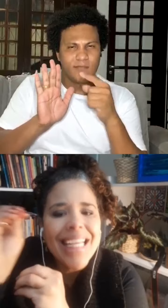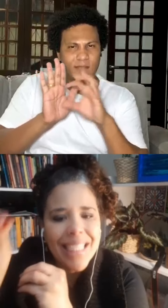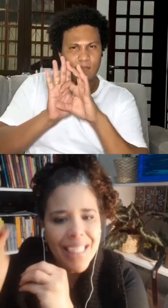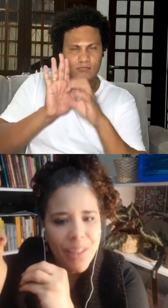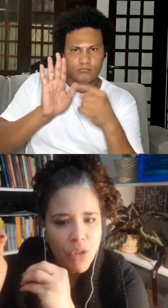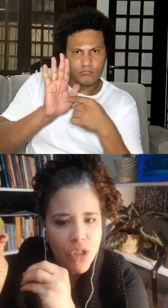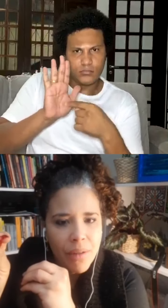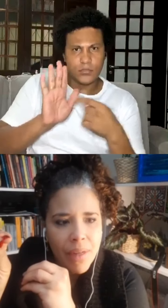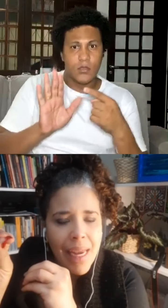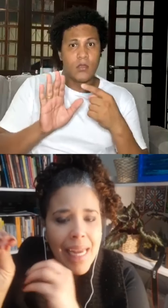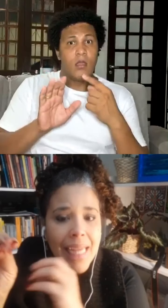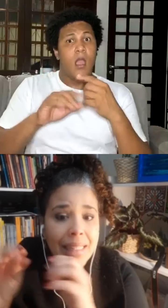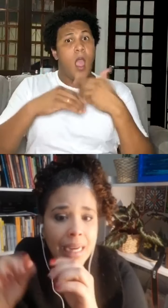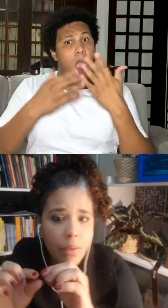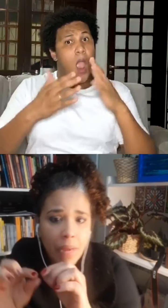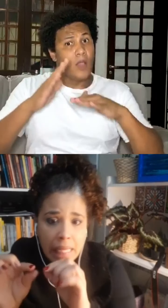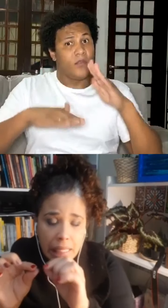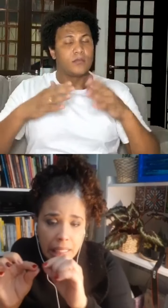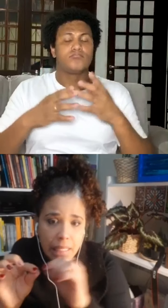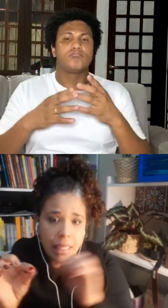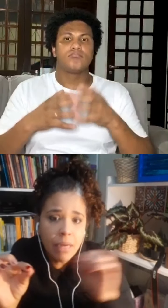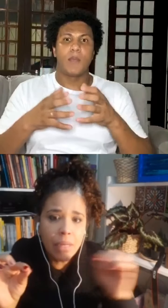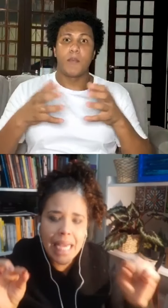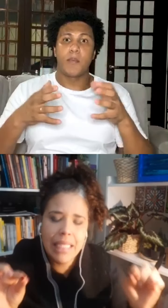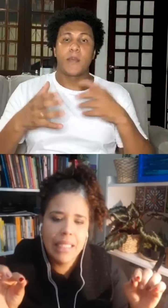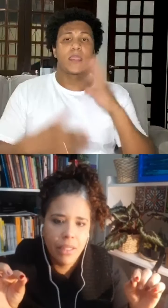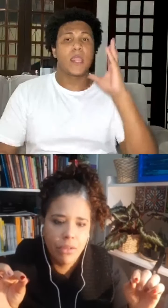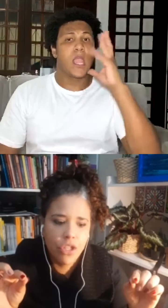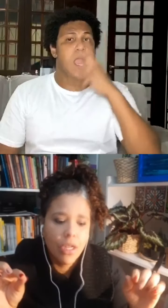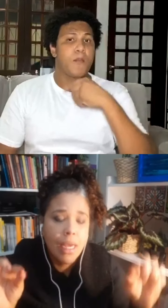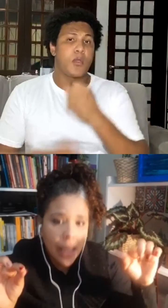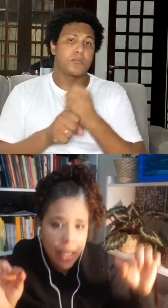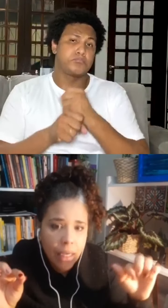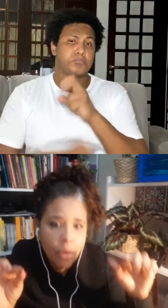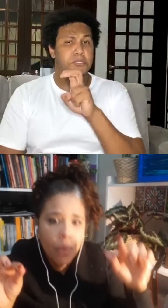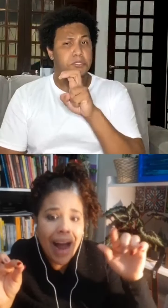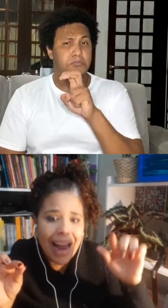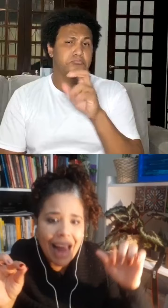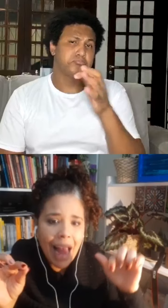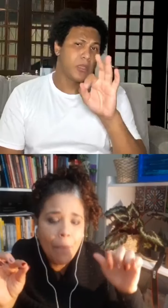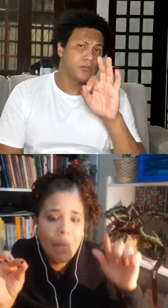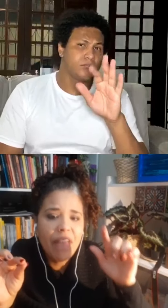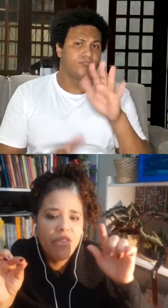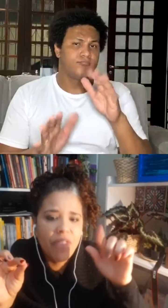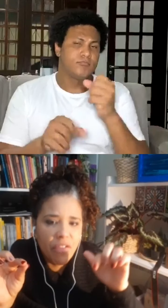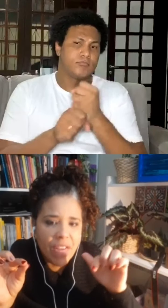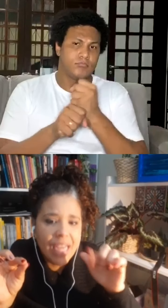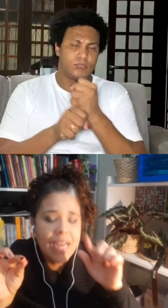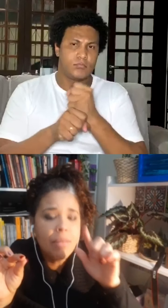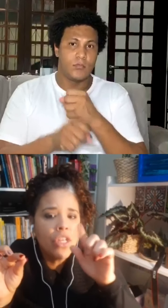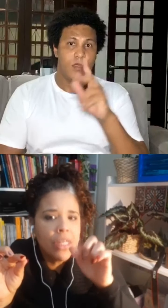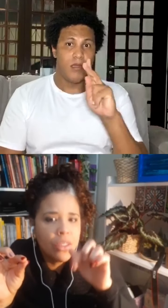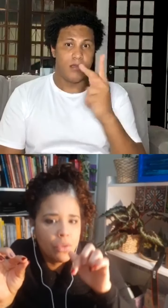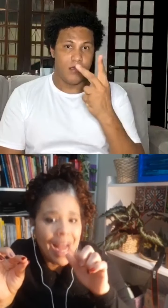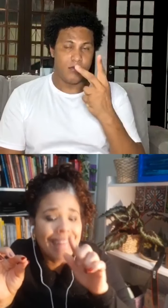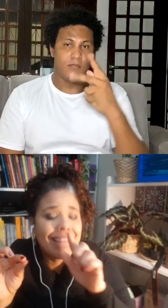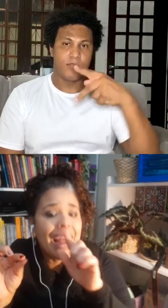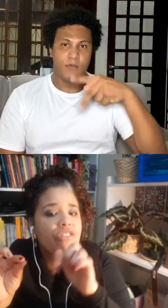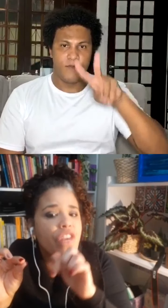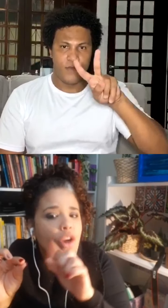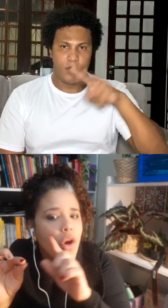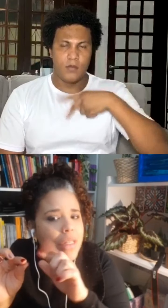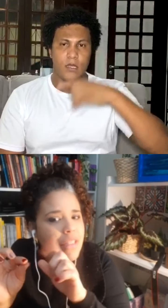10 anos. Então, entre 5 e 10 anos, que o HPV vai caminhando até